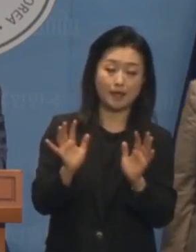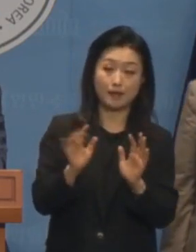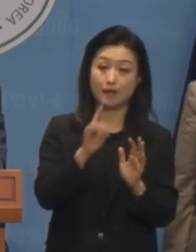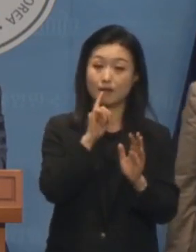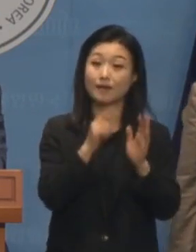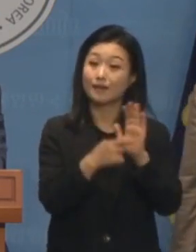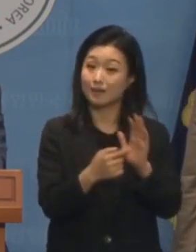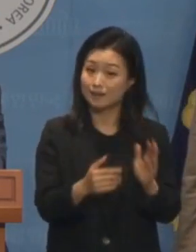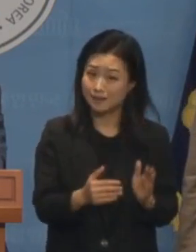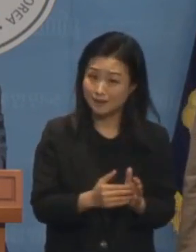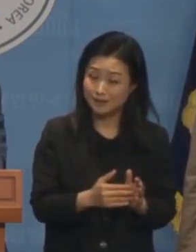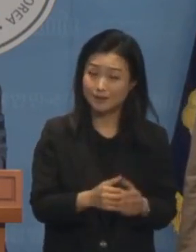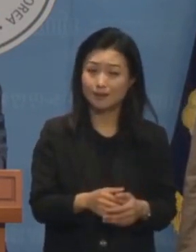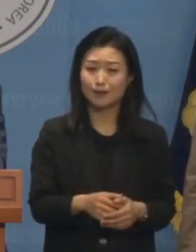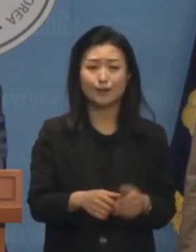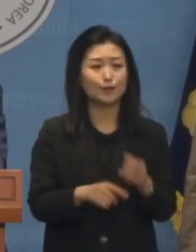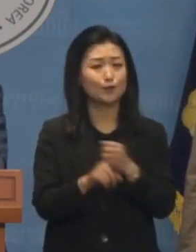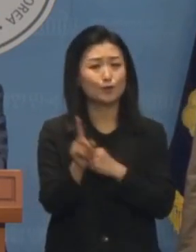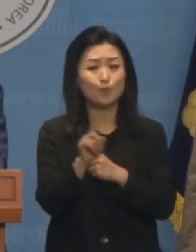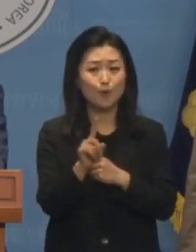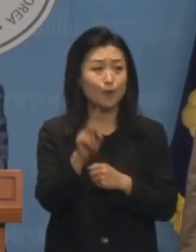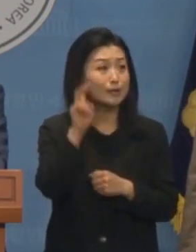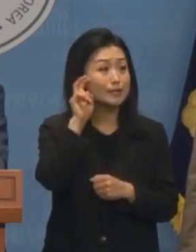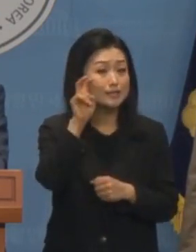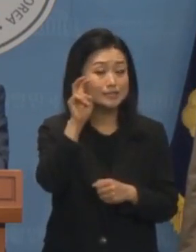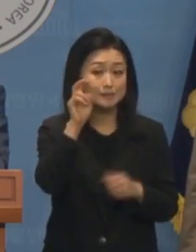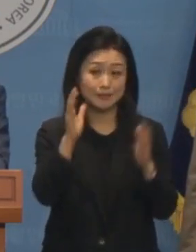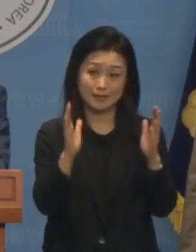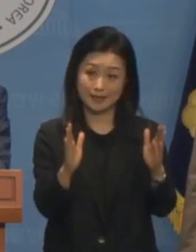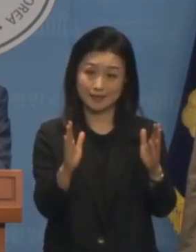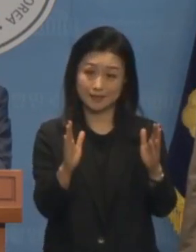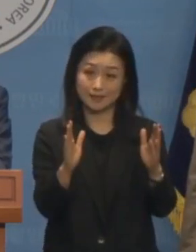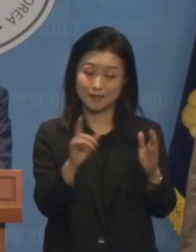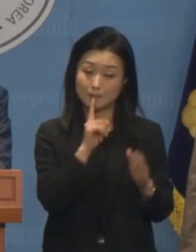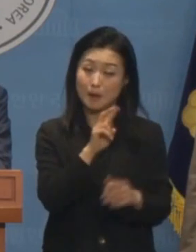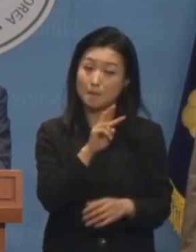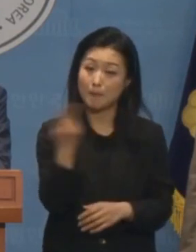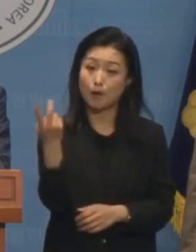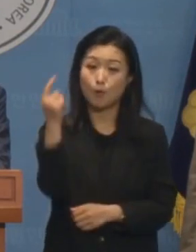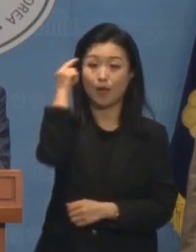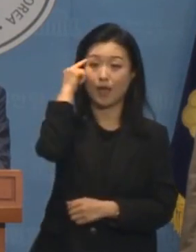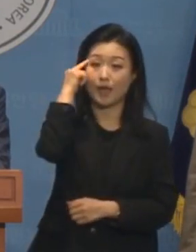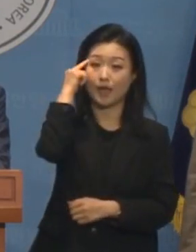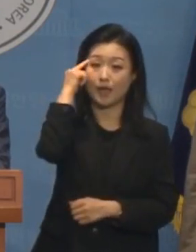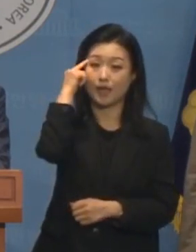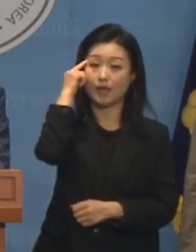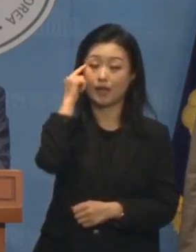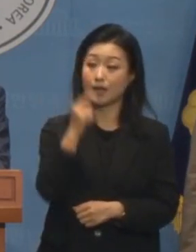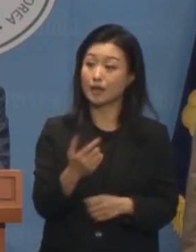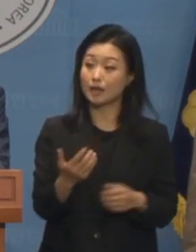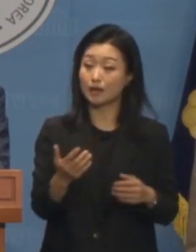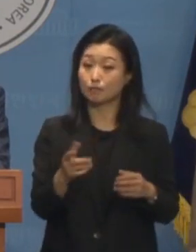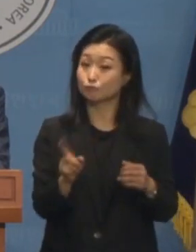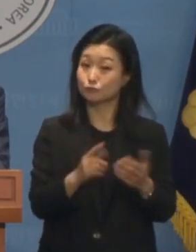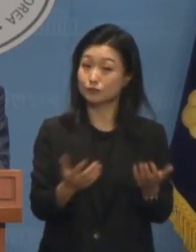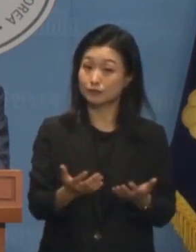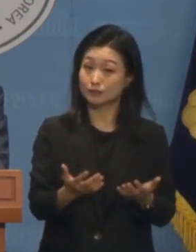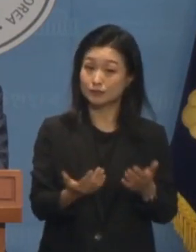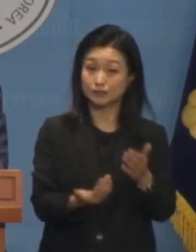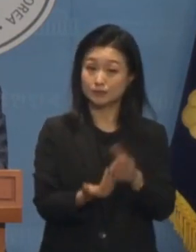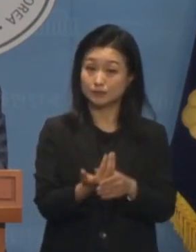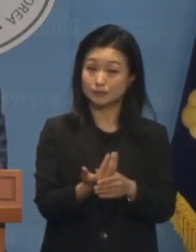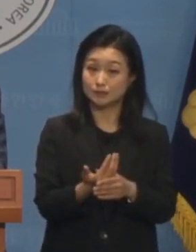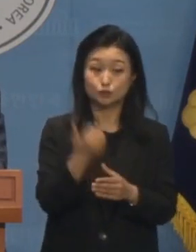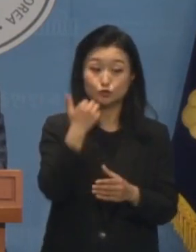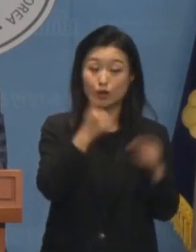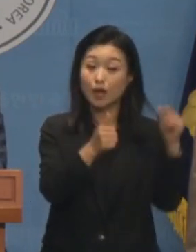이야기합니다. 왜 20일 동안 입장이 바뀐 겁니까? 무슨 일이 있었습니까?